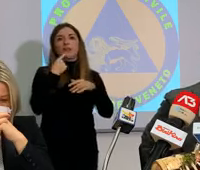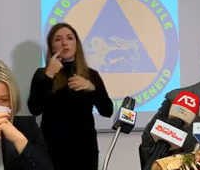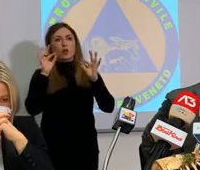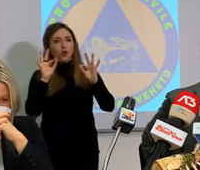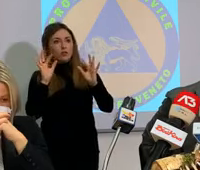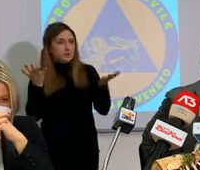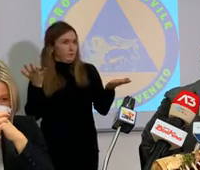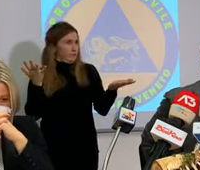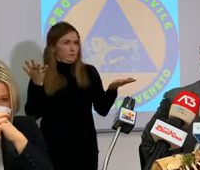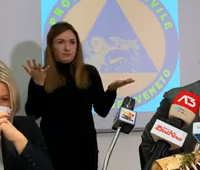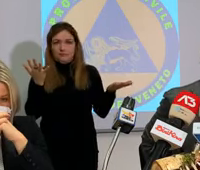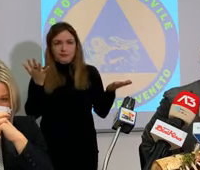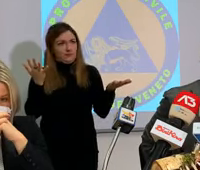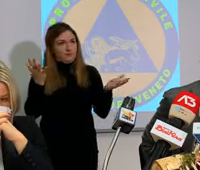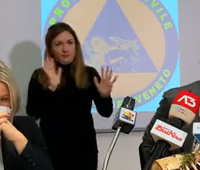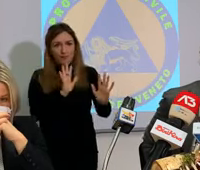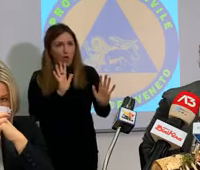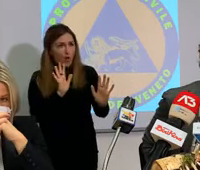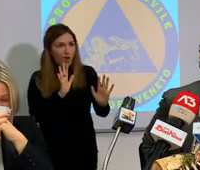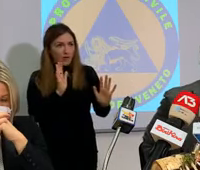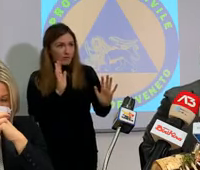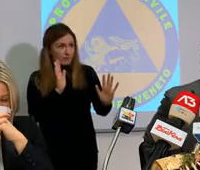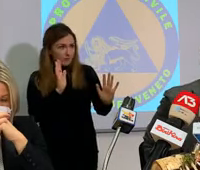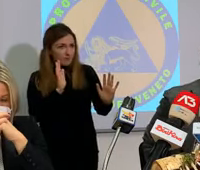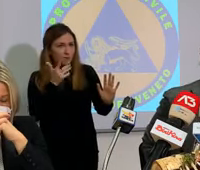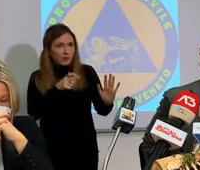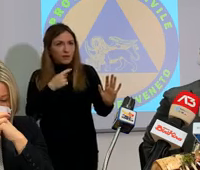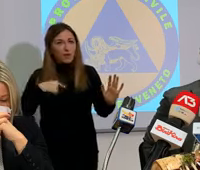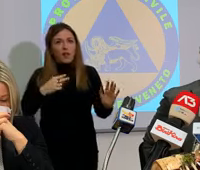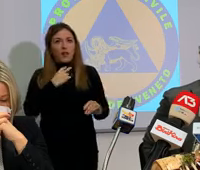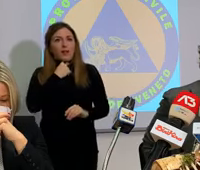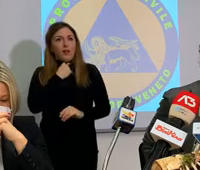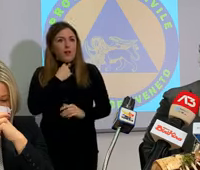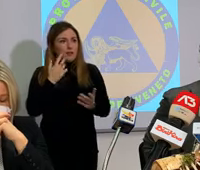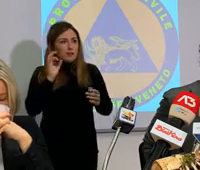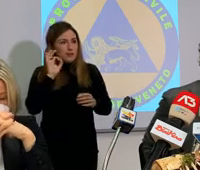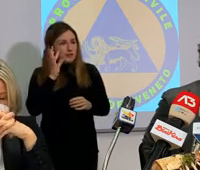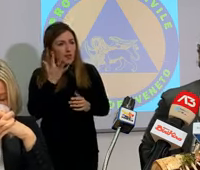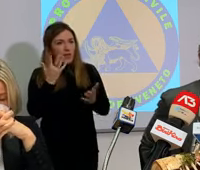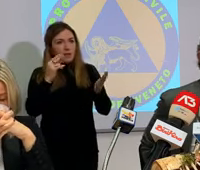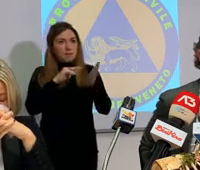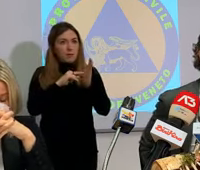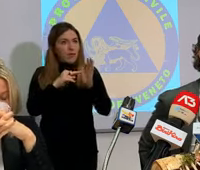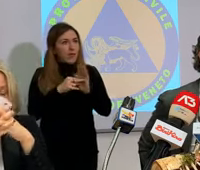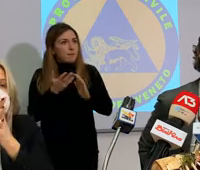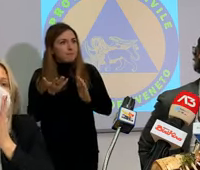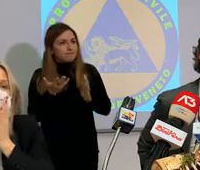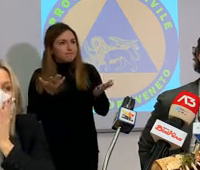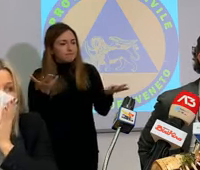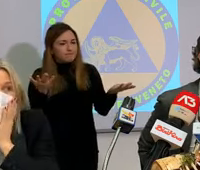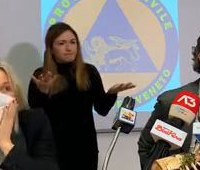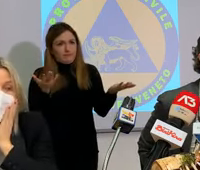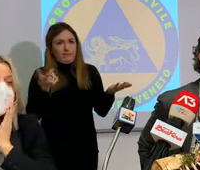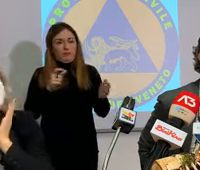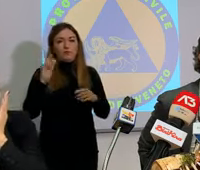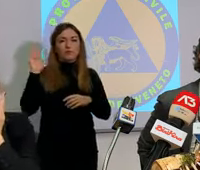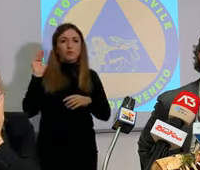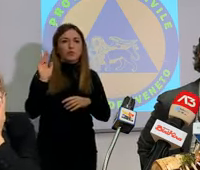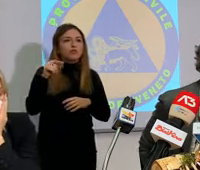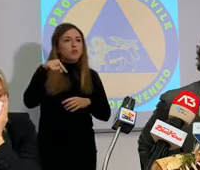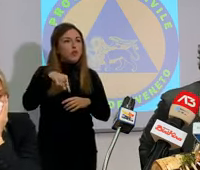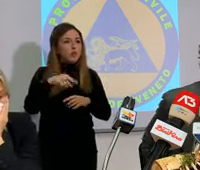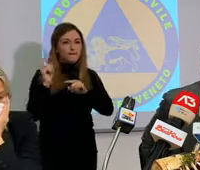più non ci siamo più perché ci costringete a dover dire va bene ma se il tema è capito che quando venga qui tutti i giorni